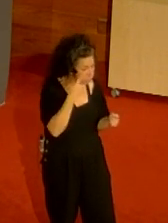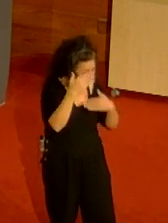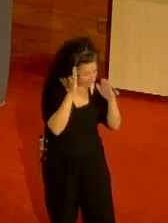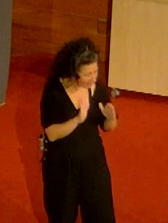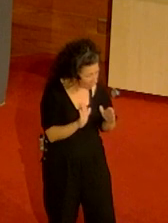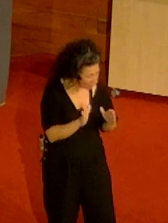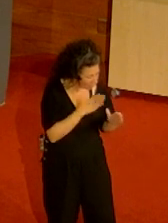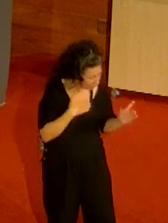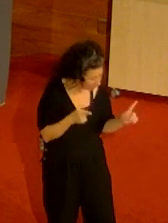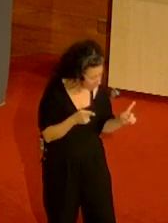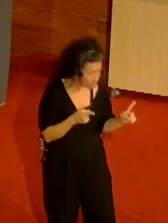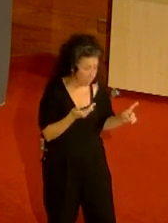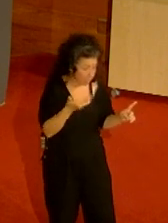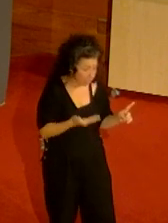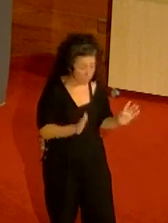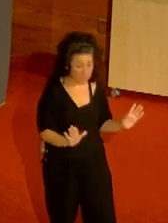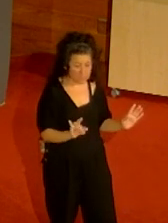Bueno, claro, sí, es esencial.